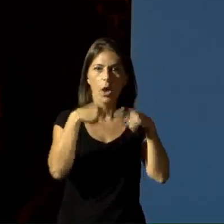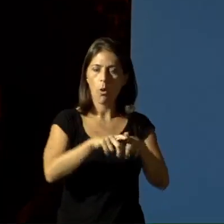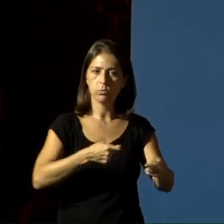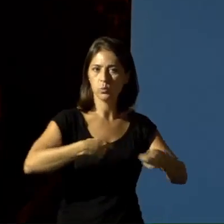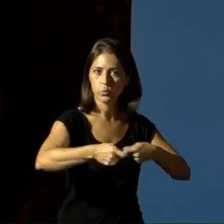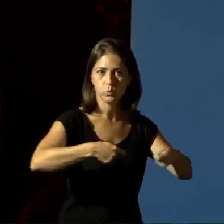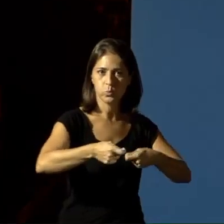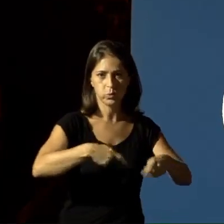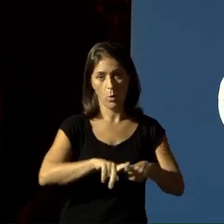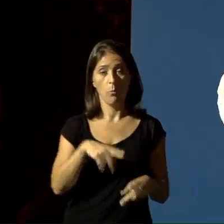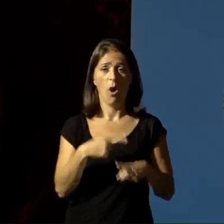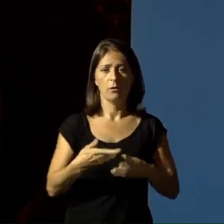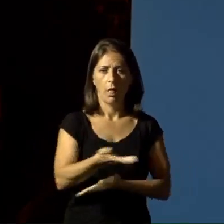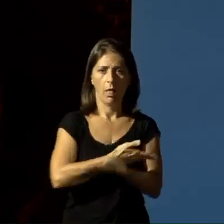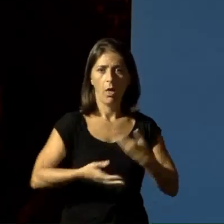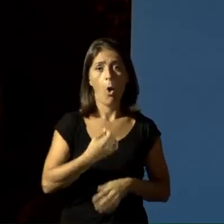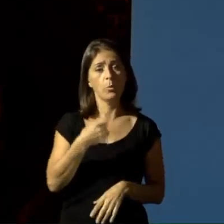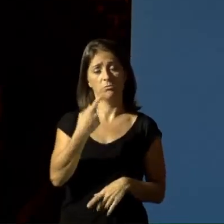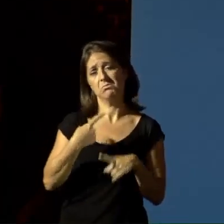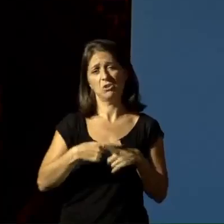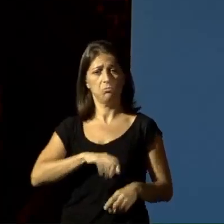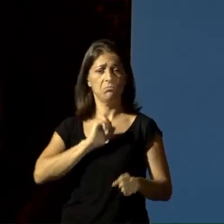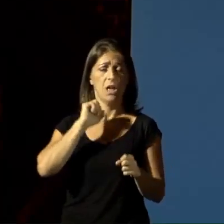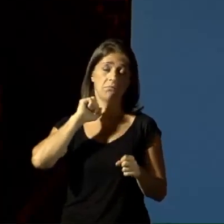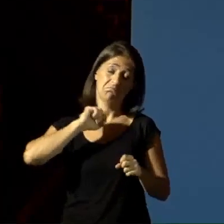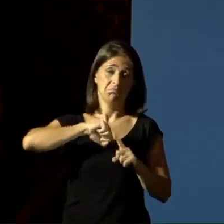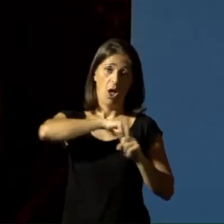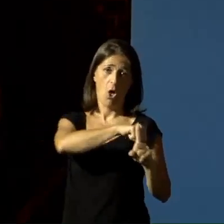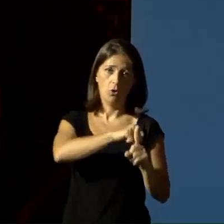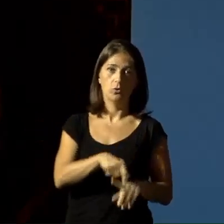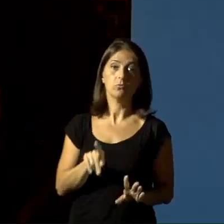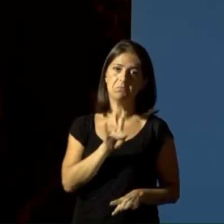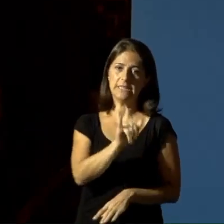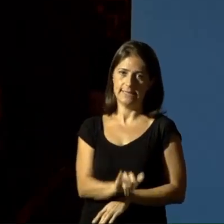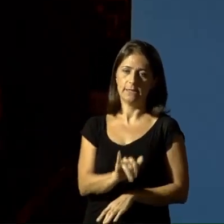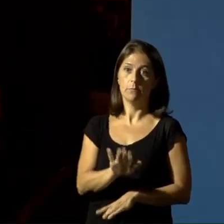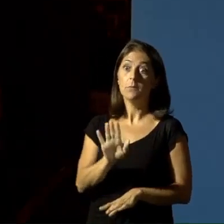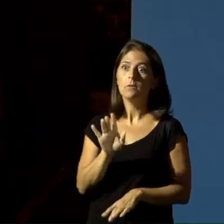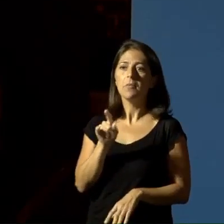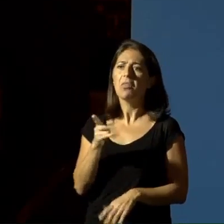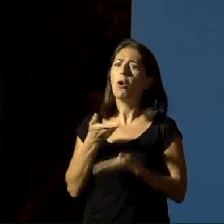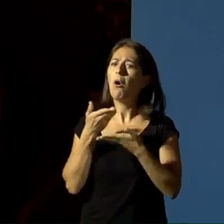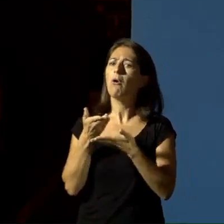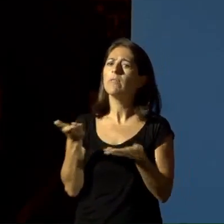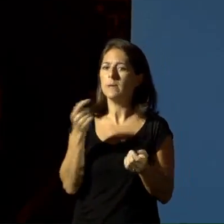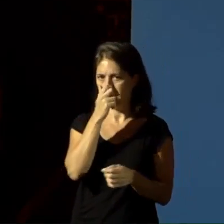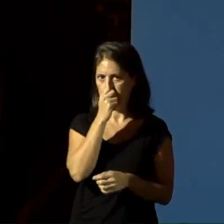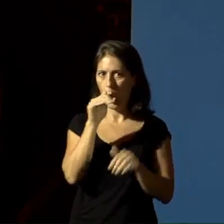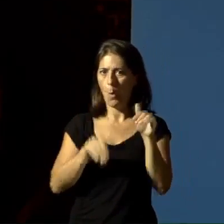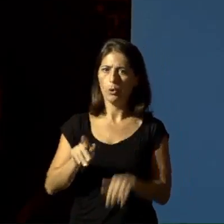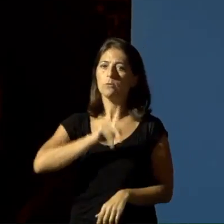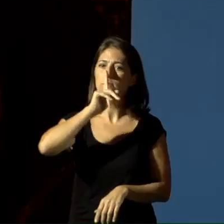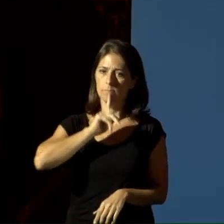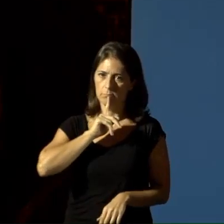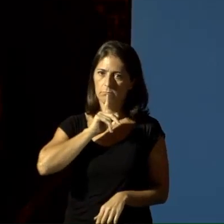estupro ou acoso sexual. Eso sí. O que sí ofrecen ou mercan o voto de